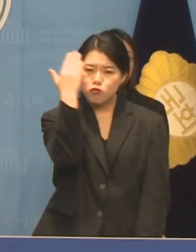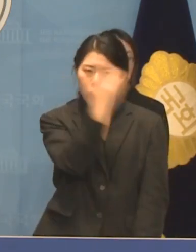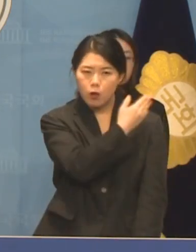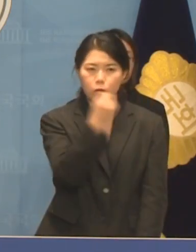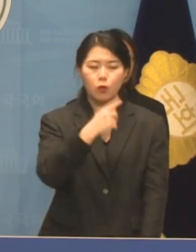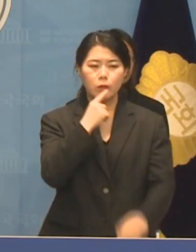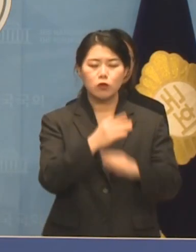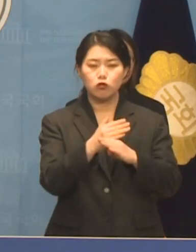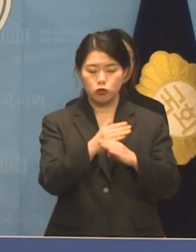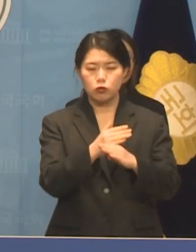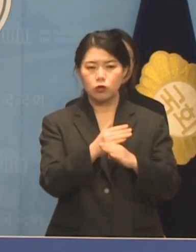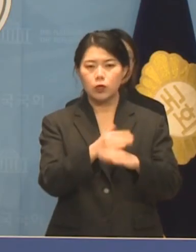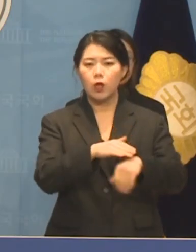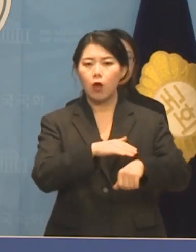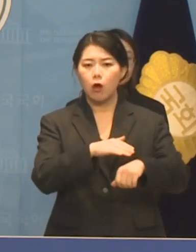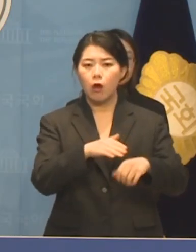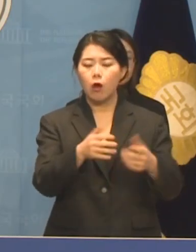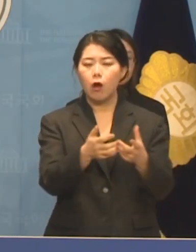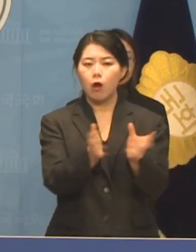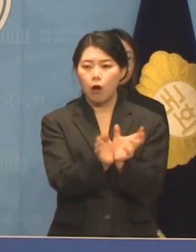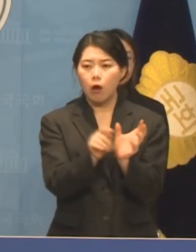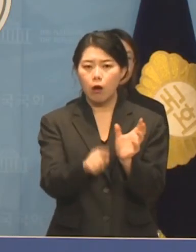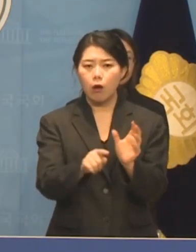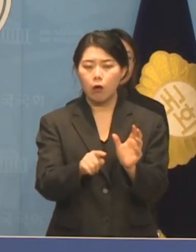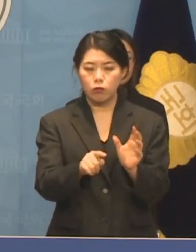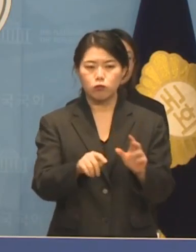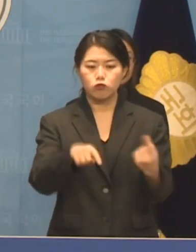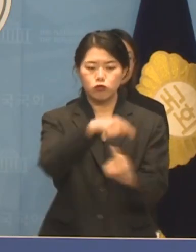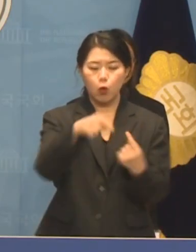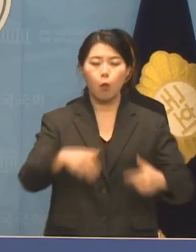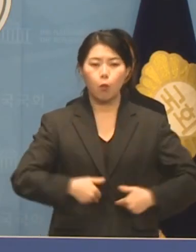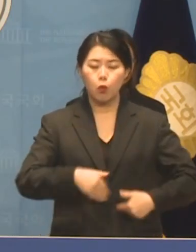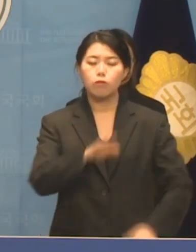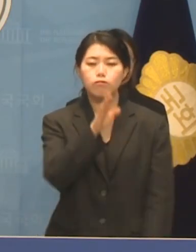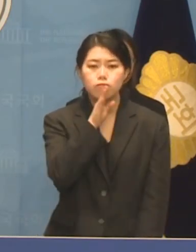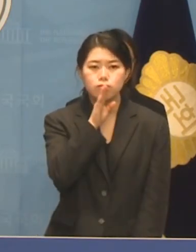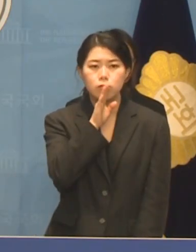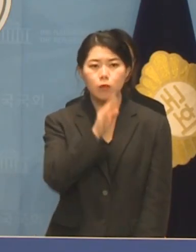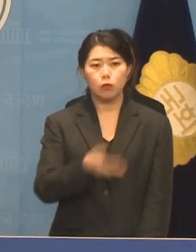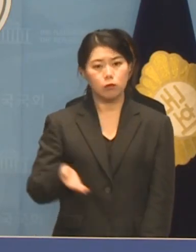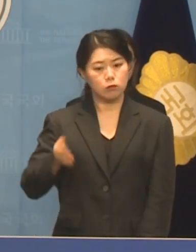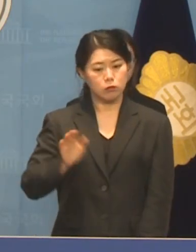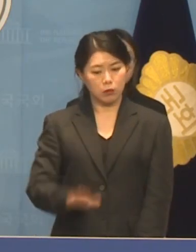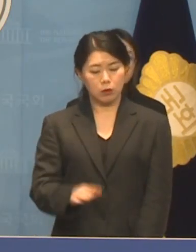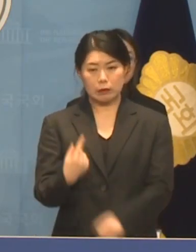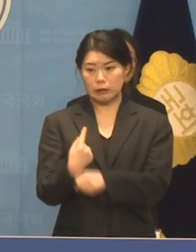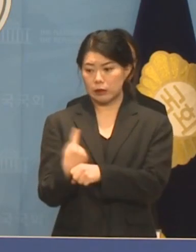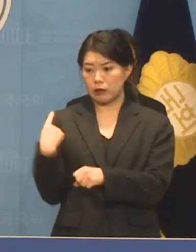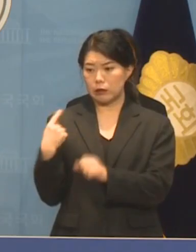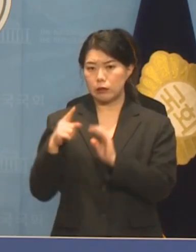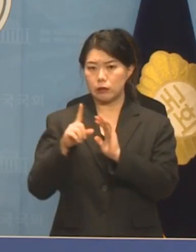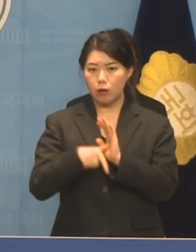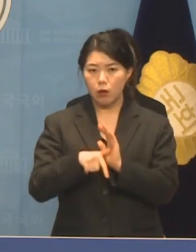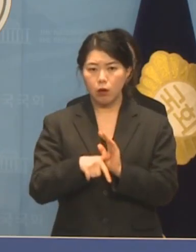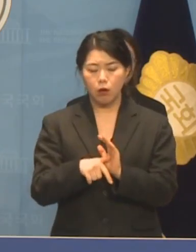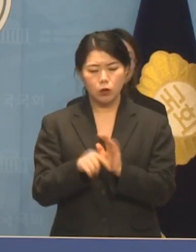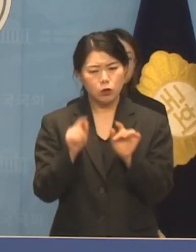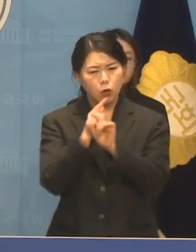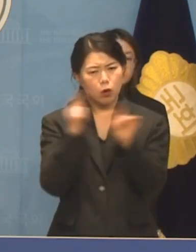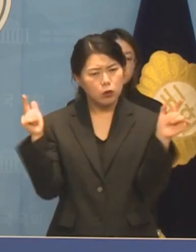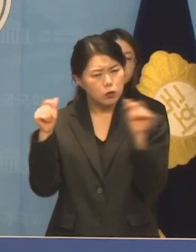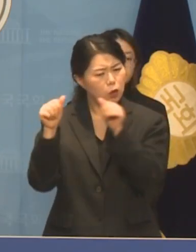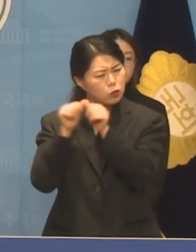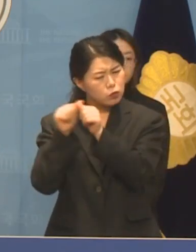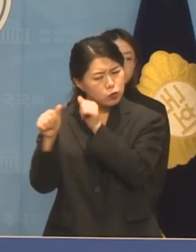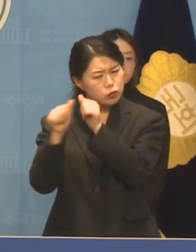운영되고 집행되어야 될 단체임은 분명함에도 불구하고 작년에 이 들리는 여러 가지